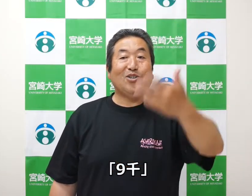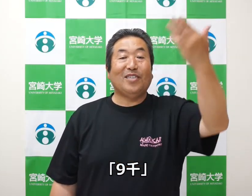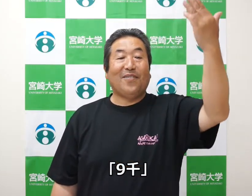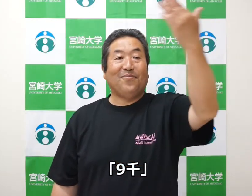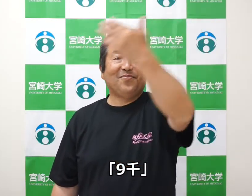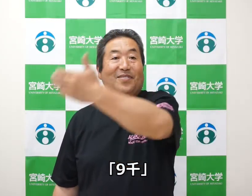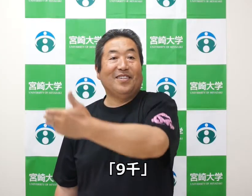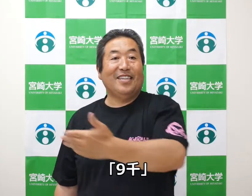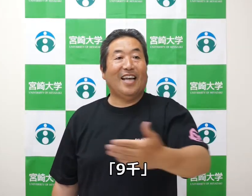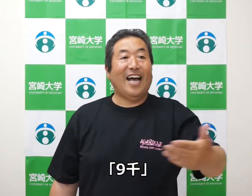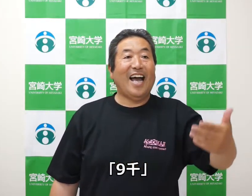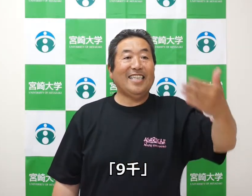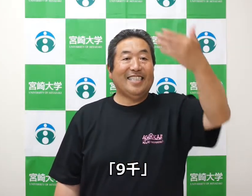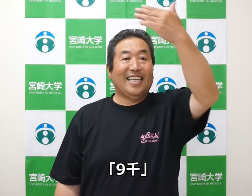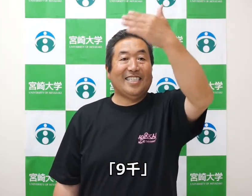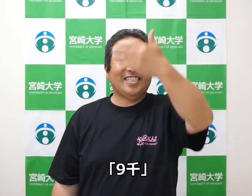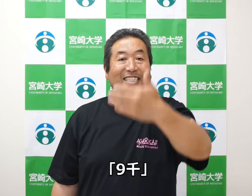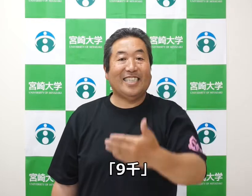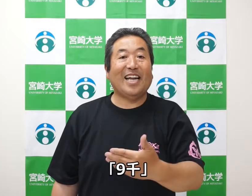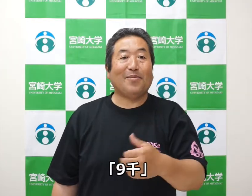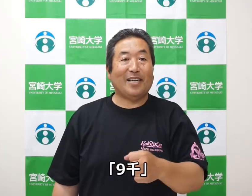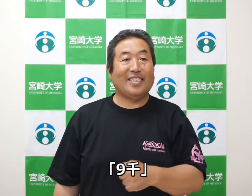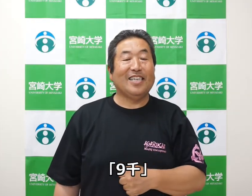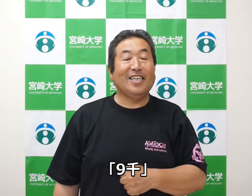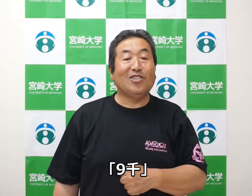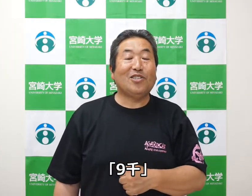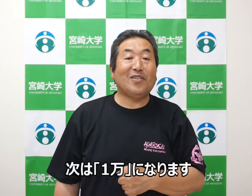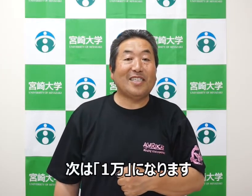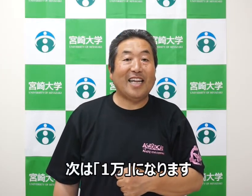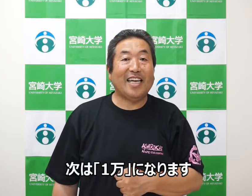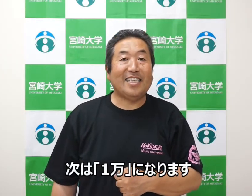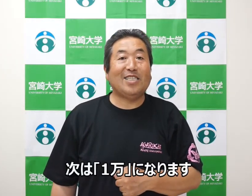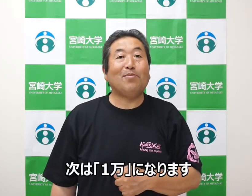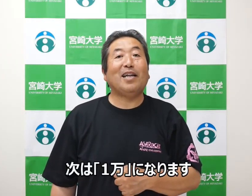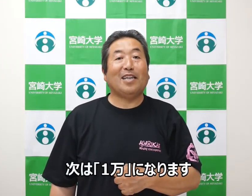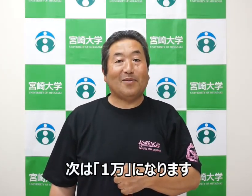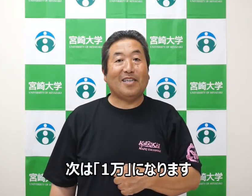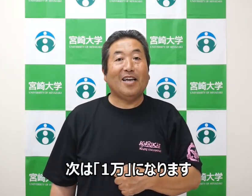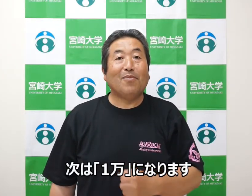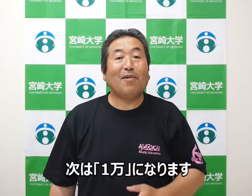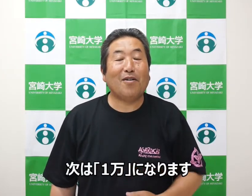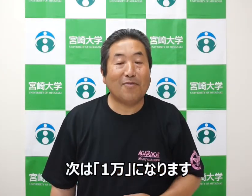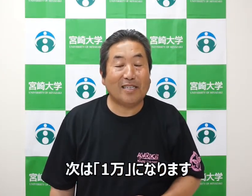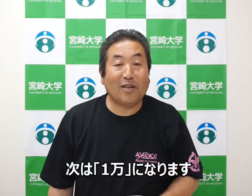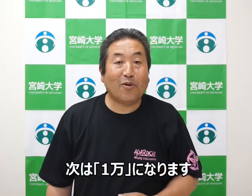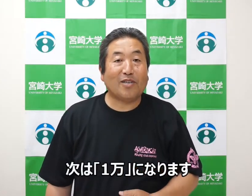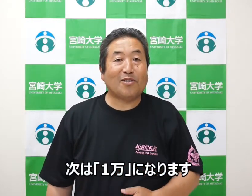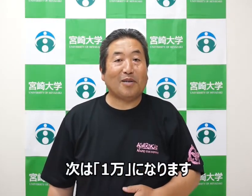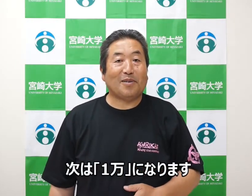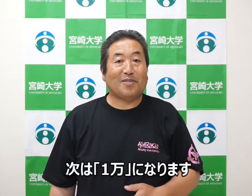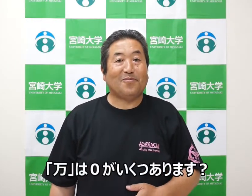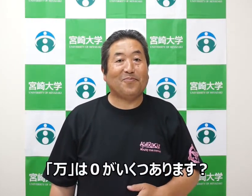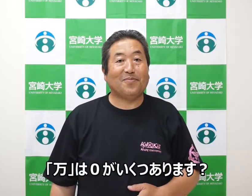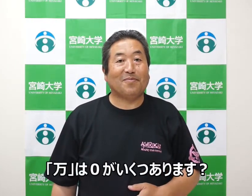9000、はい、いいですってなります。次はですね、1万になります。万は0がいくつあります？